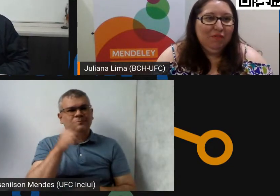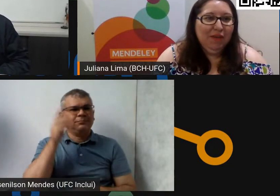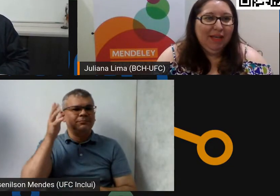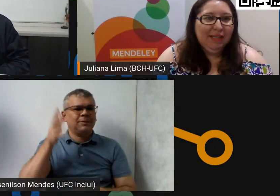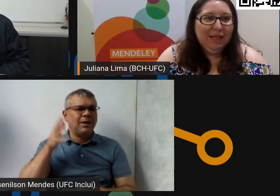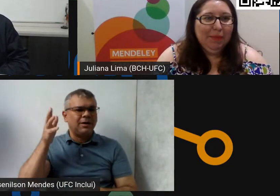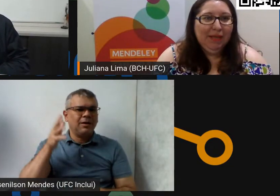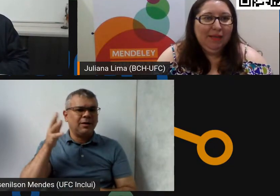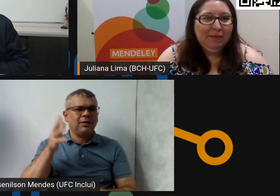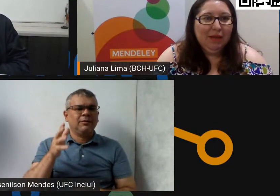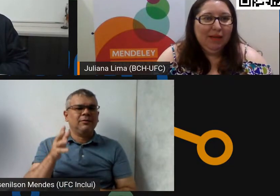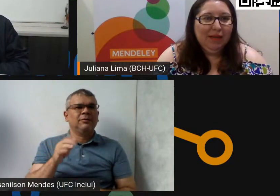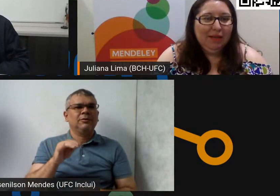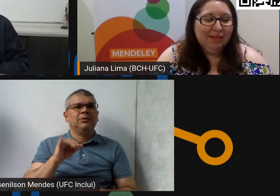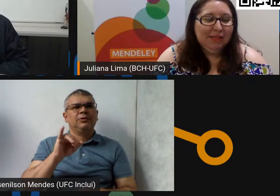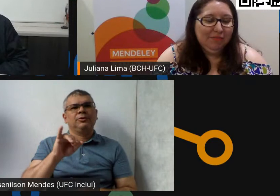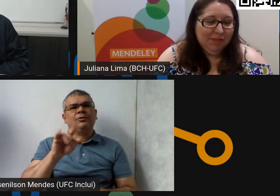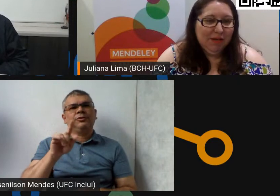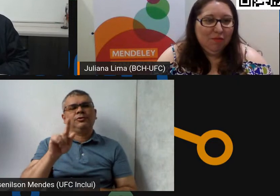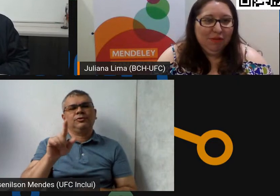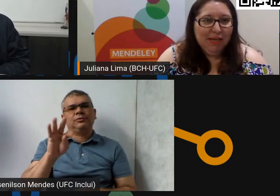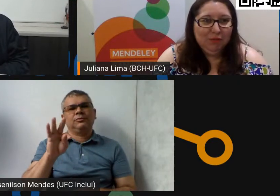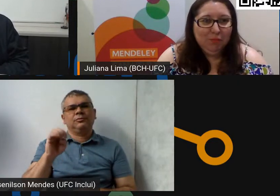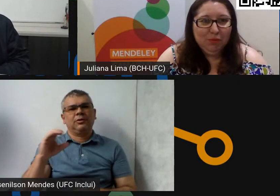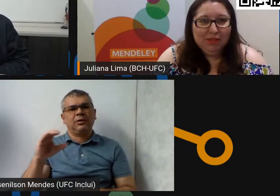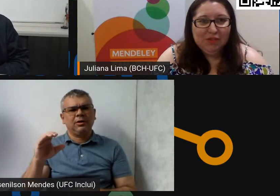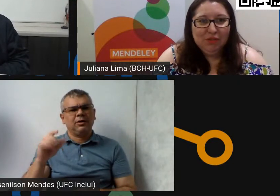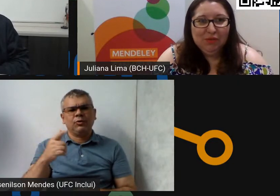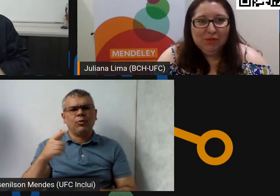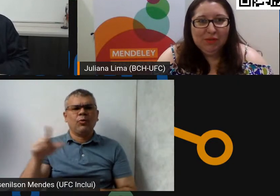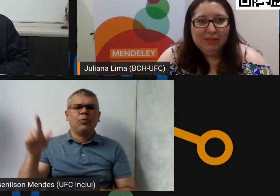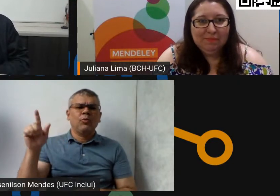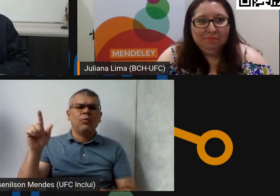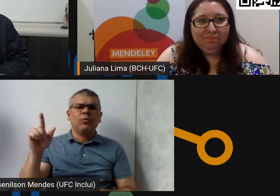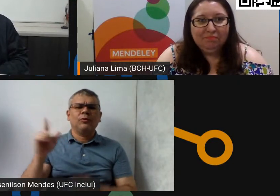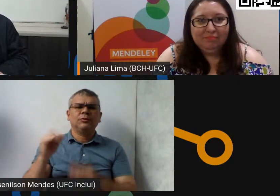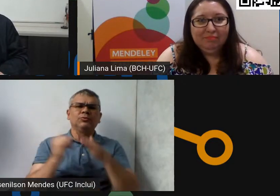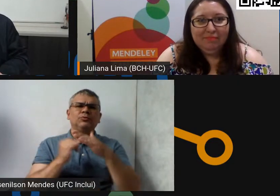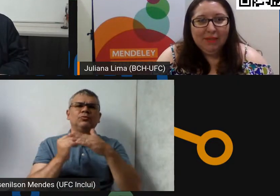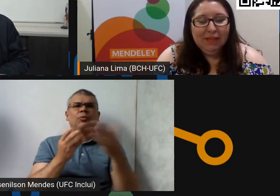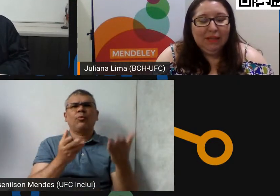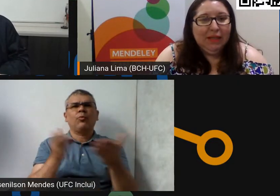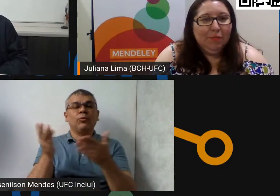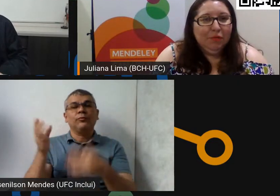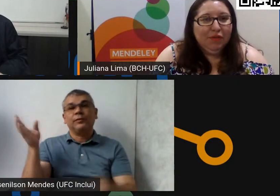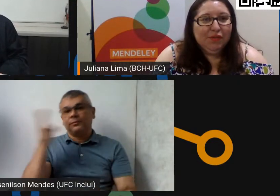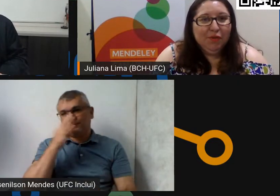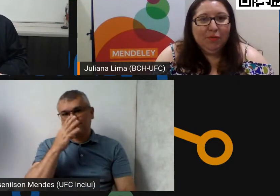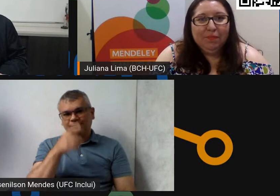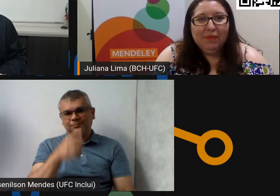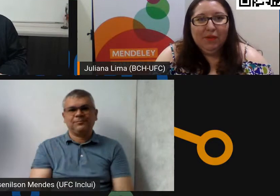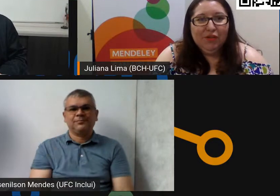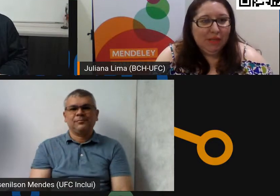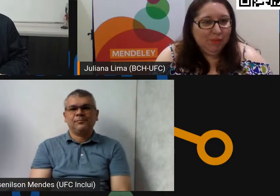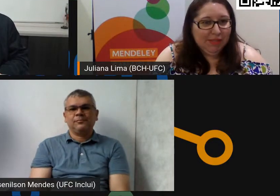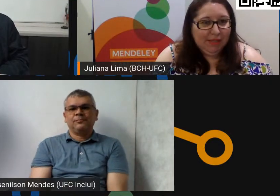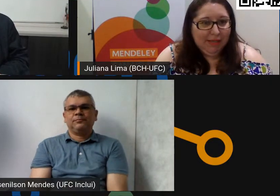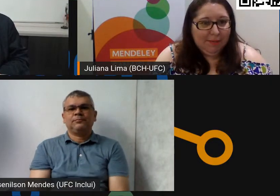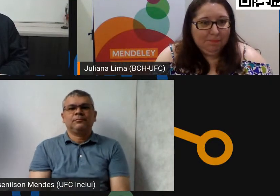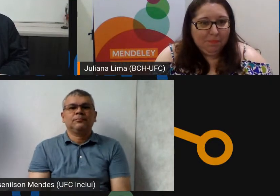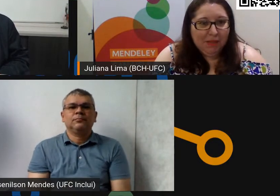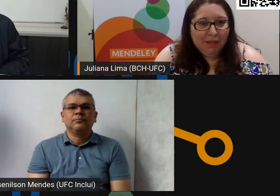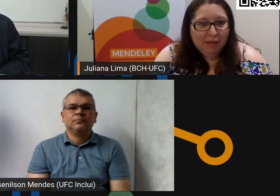pelo IGVEC e também as que você é convidado por outras instituições. Uhum. Professor, nós